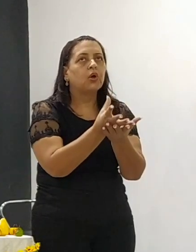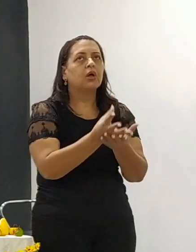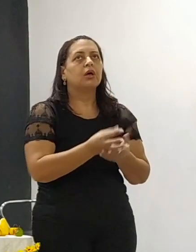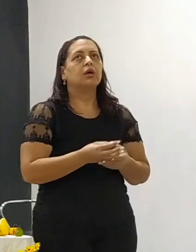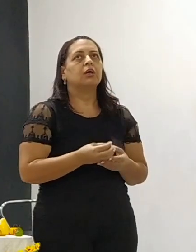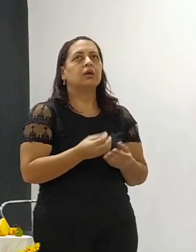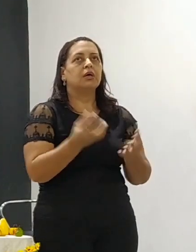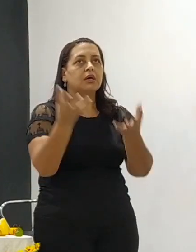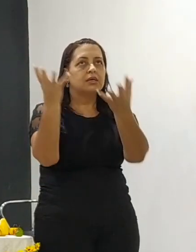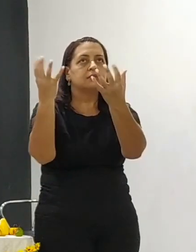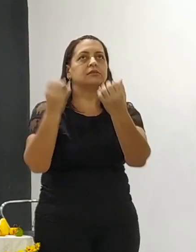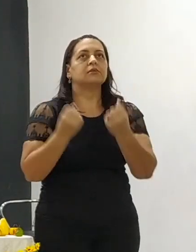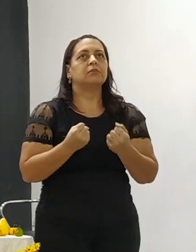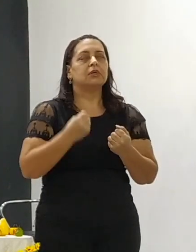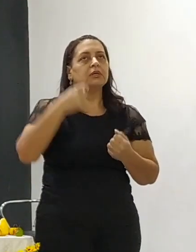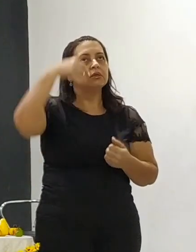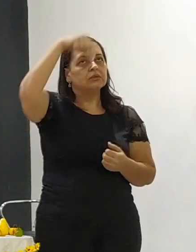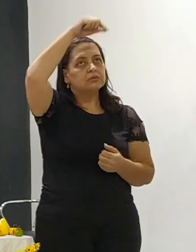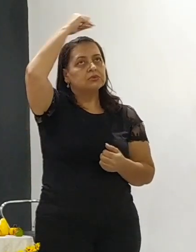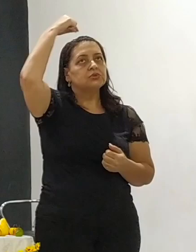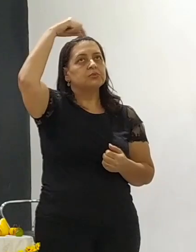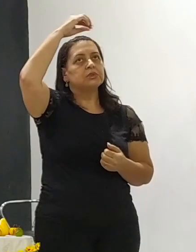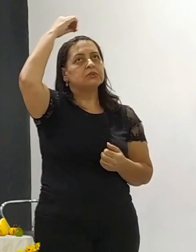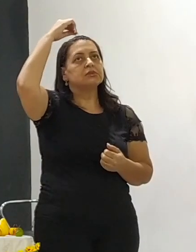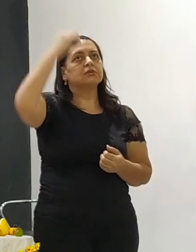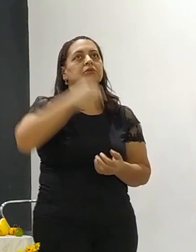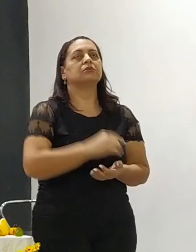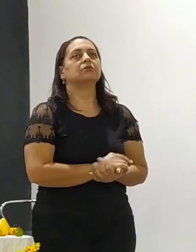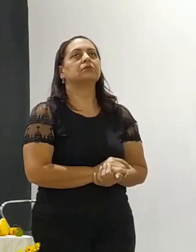disse: recebei o Espírito Santo.